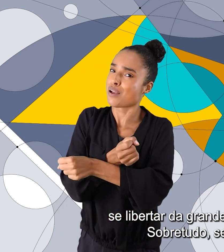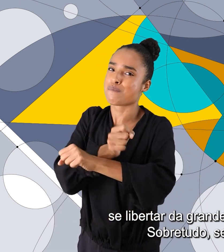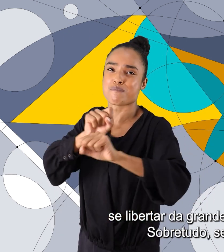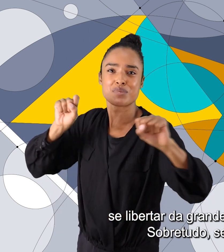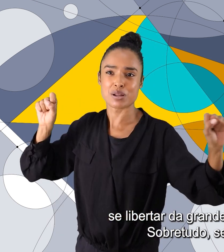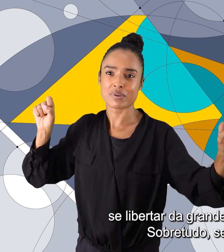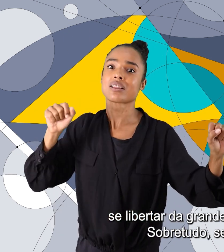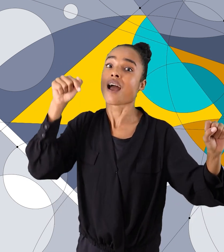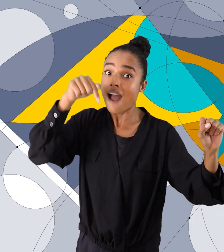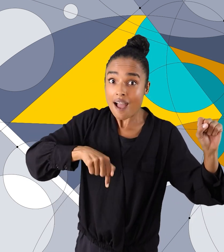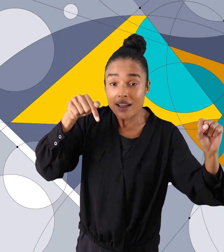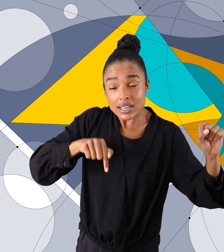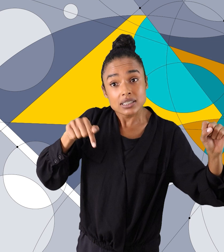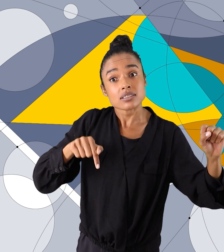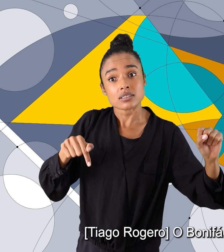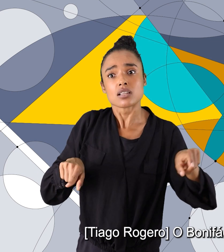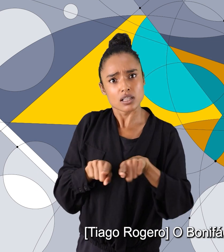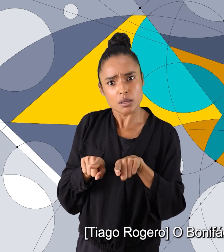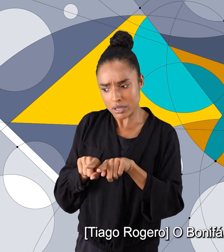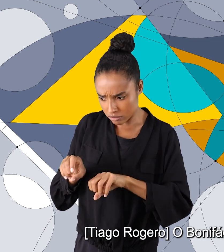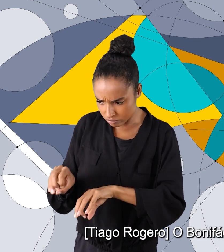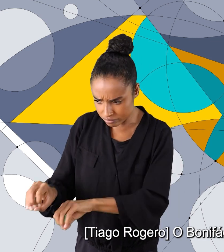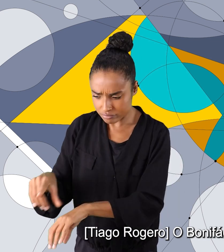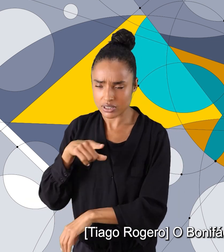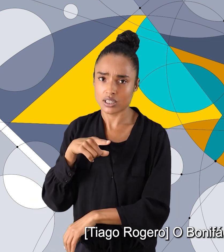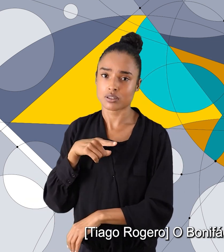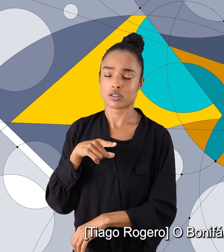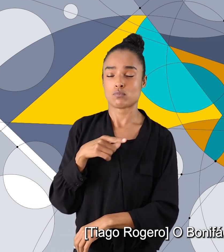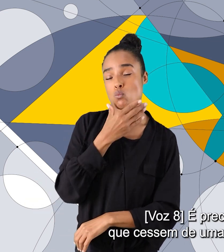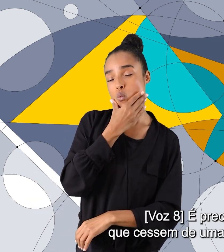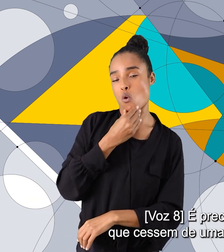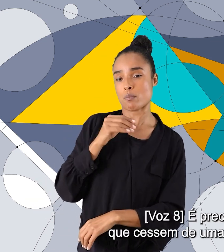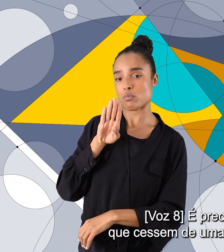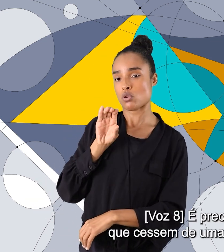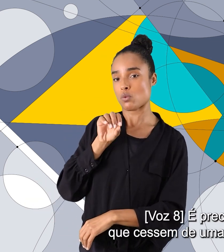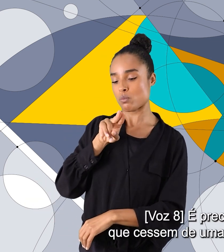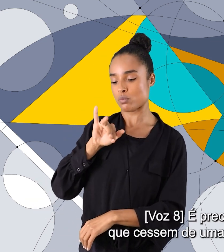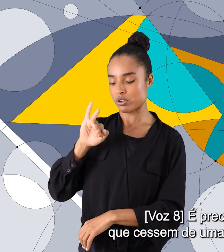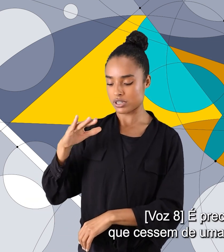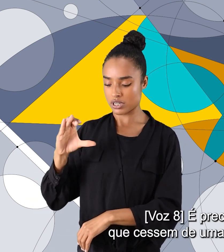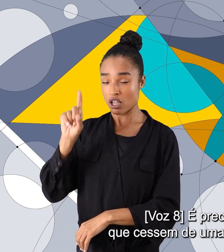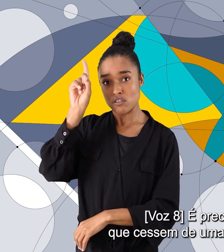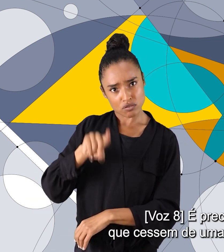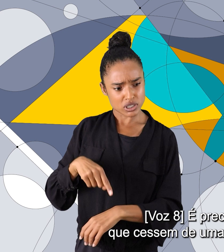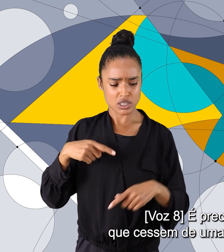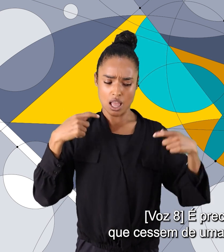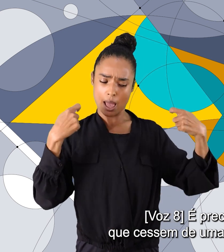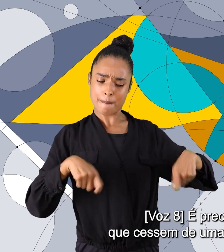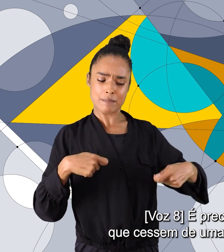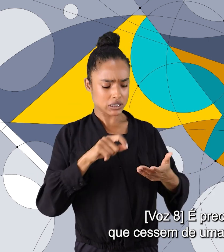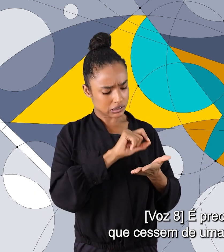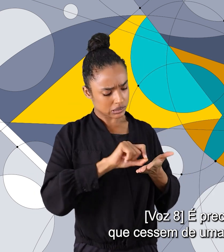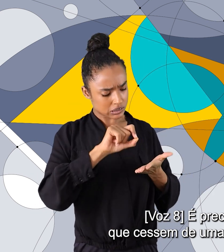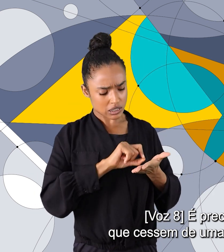propriedade, sobretudo se educar. O Bonifácio escreveu assim: É preciso, pois, que cessem de uma